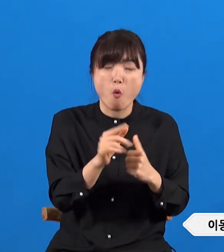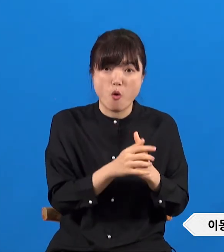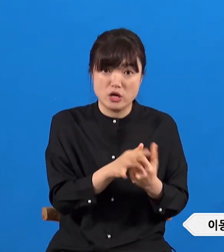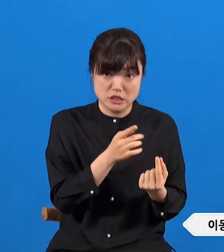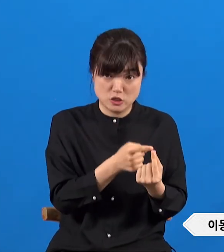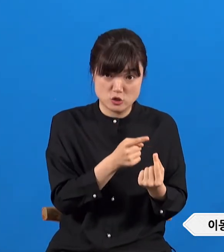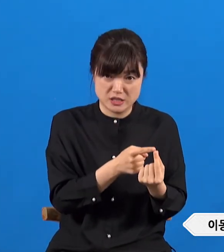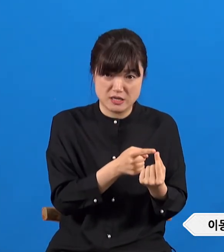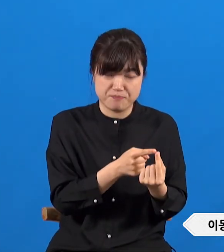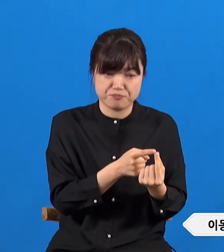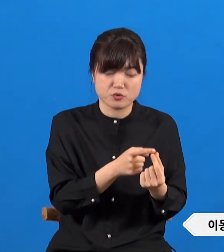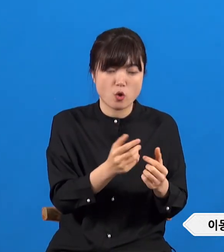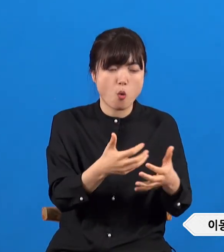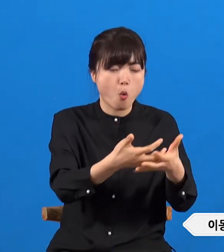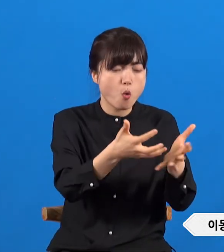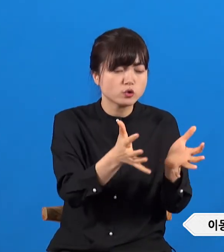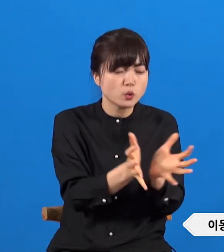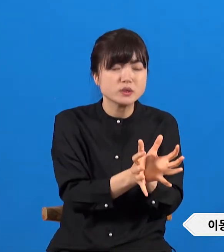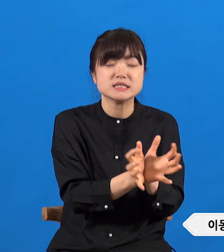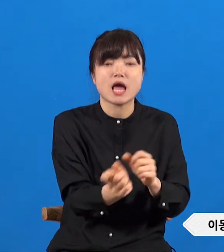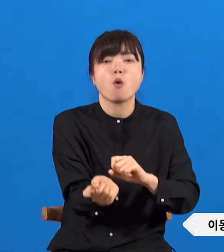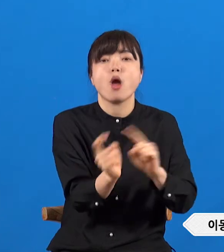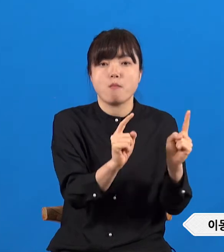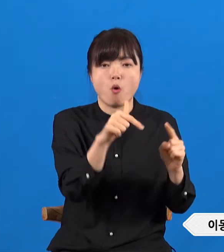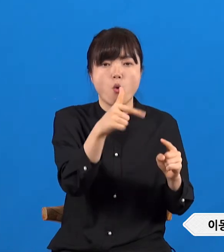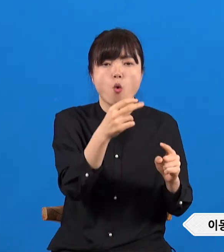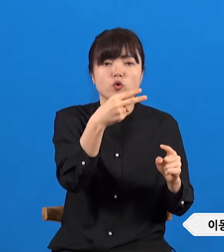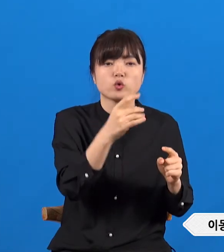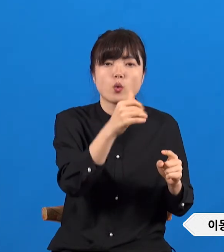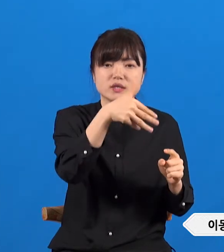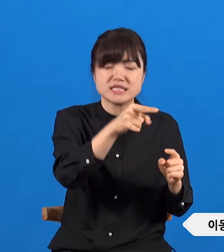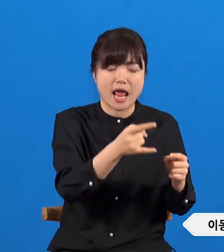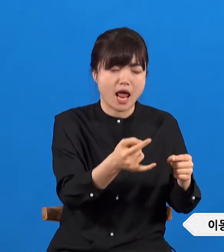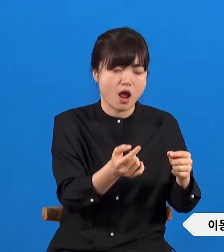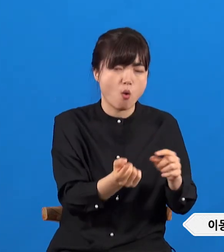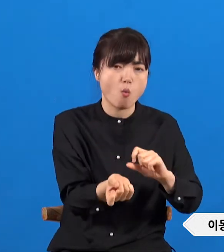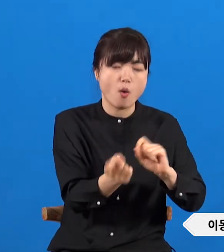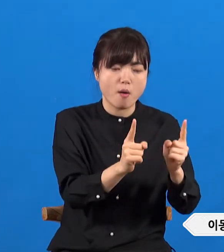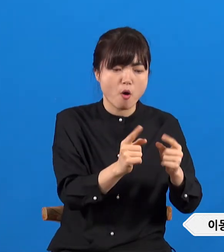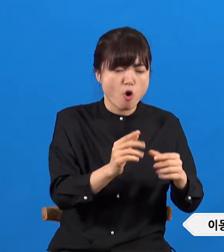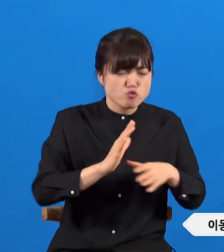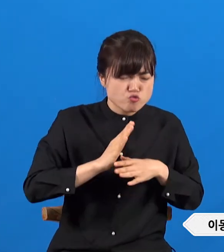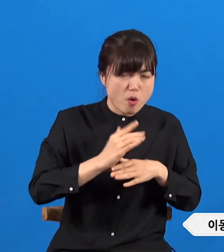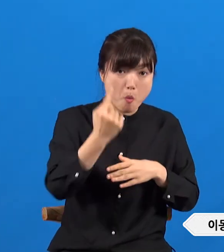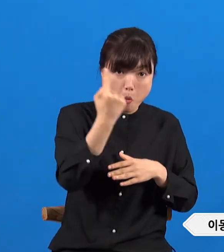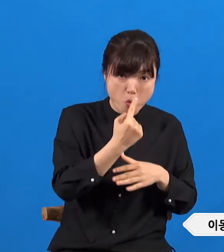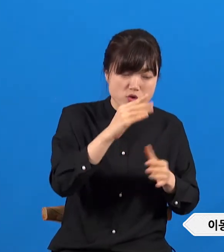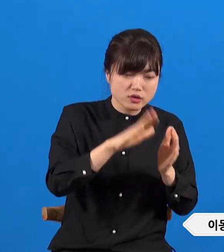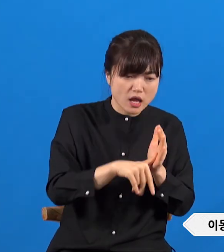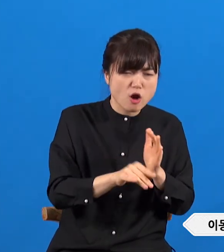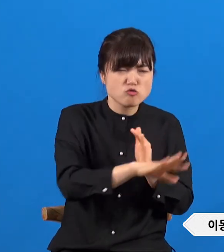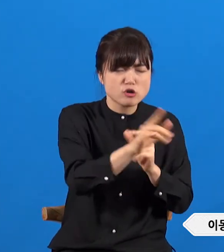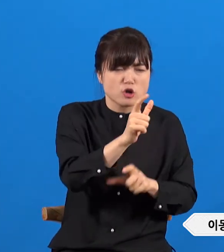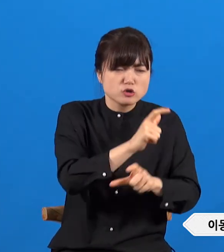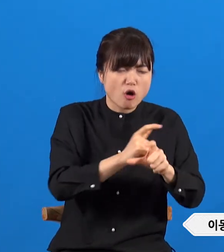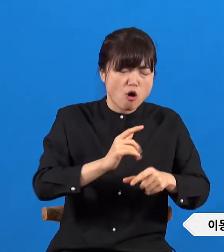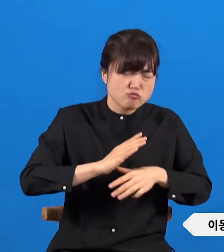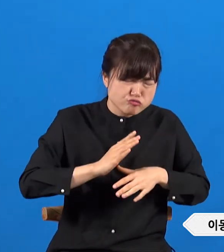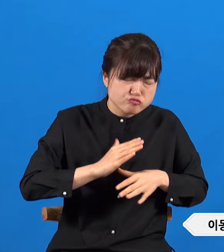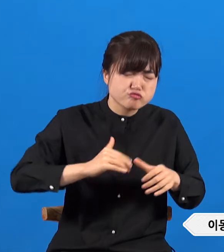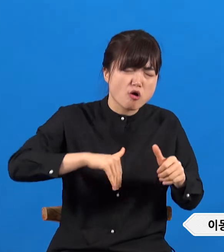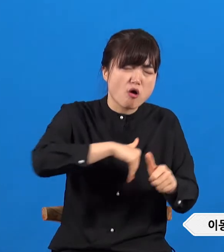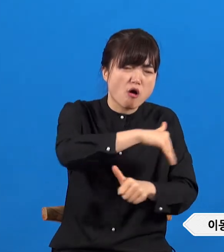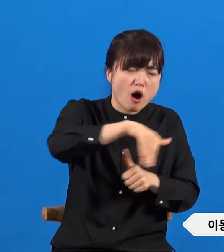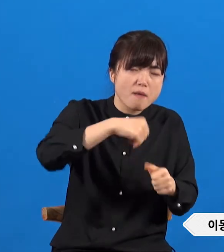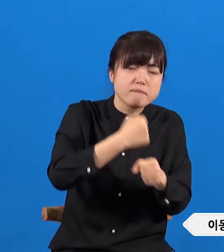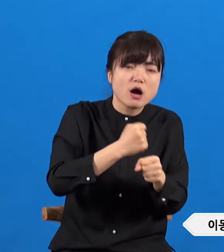무엇일까요? 첫째는 공동체의 회복이에요. 공동체의 회복. 두려움이 엄습할 때 우리를 더 두렵게 하는 것은